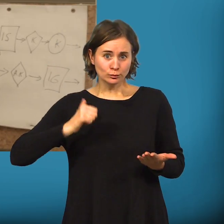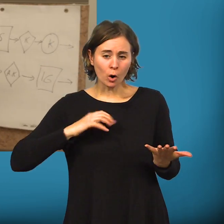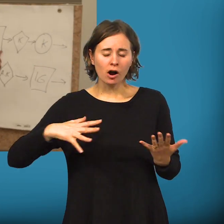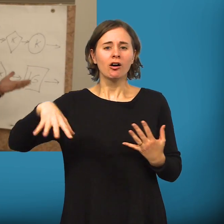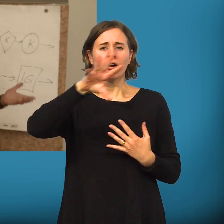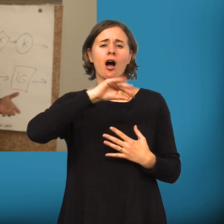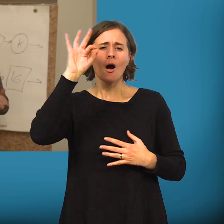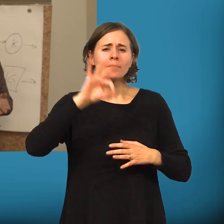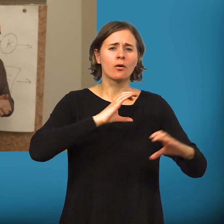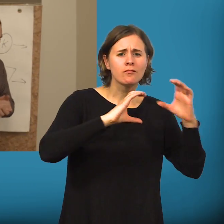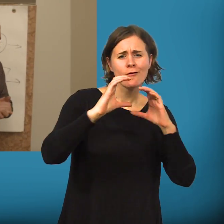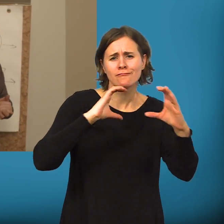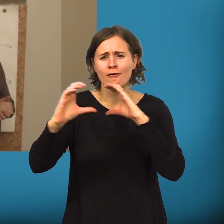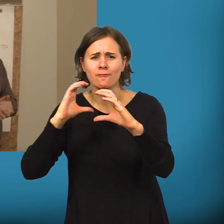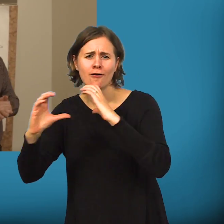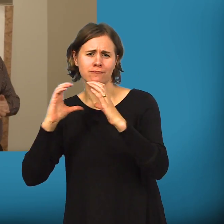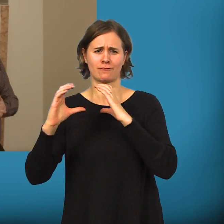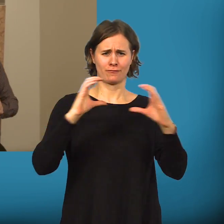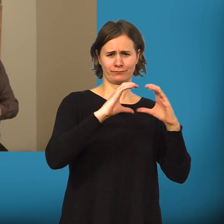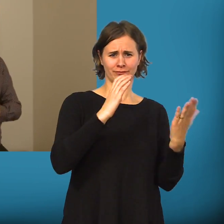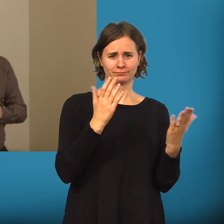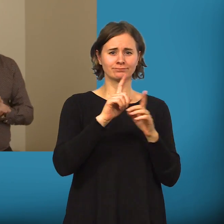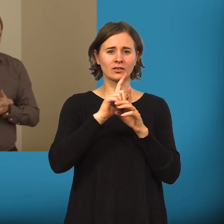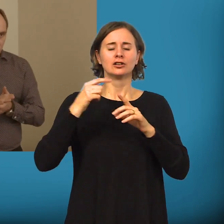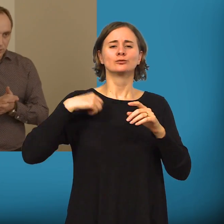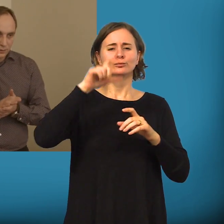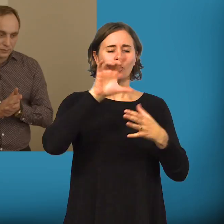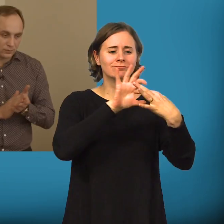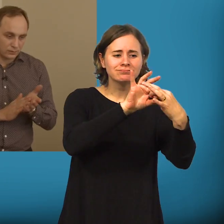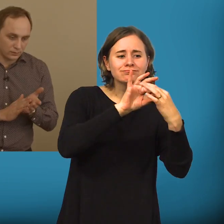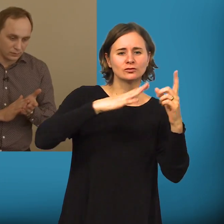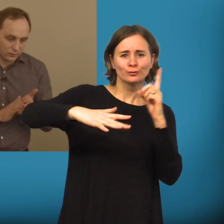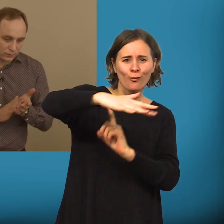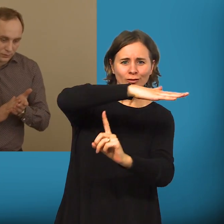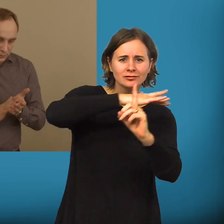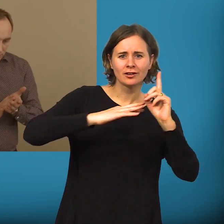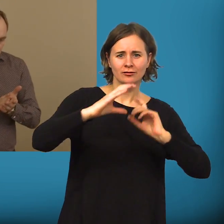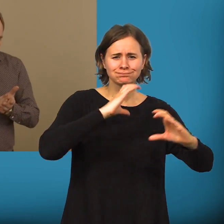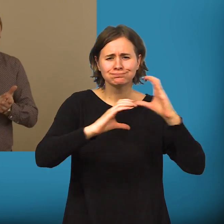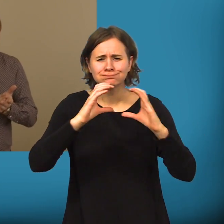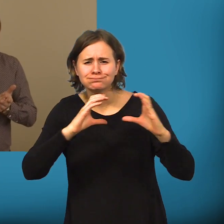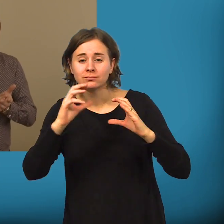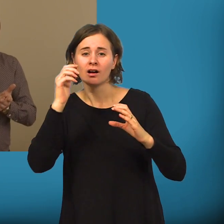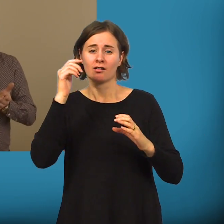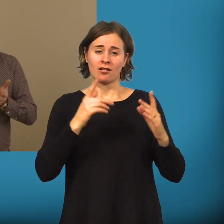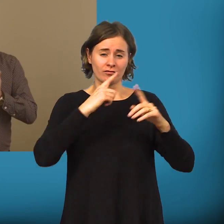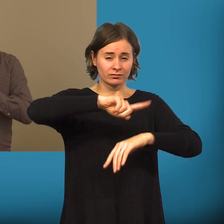Taigi, mes esame žmonės, kurie